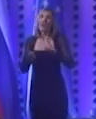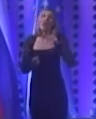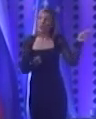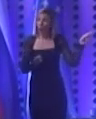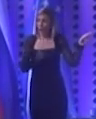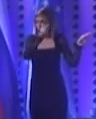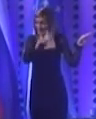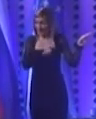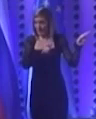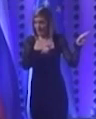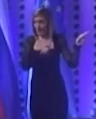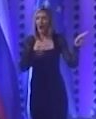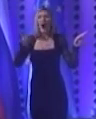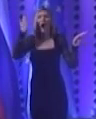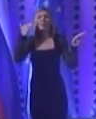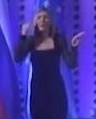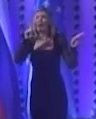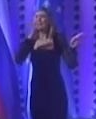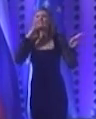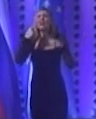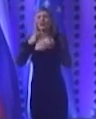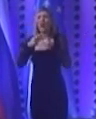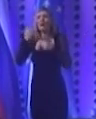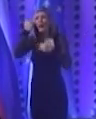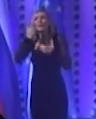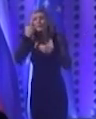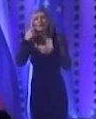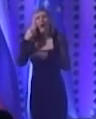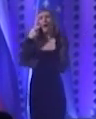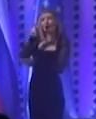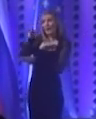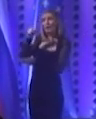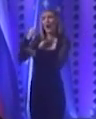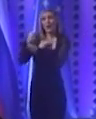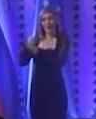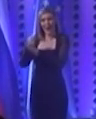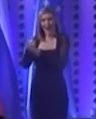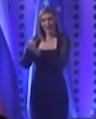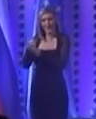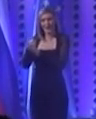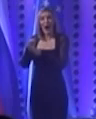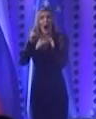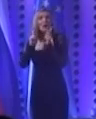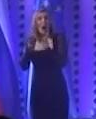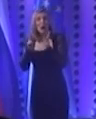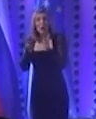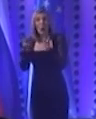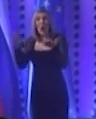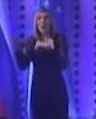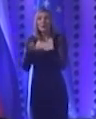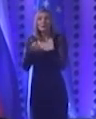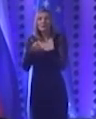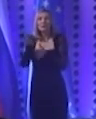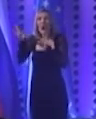jaz, bril se takrat, nisem prav pogosto opazoval, kako to počne. Kako uspešno